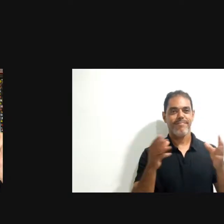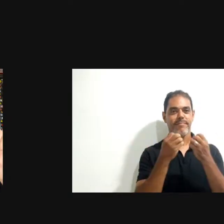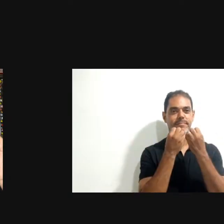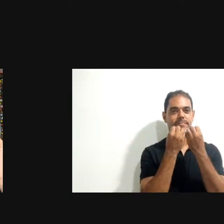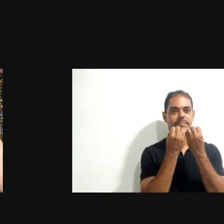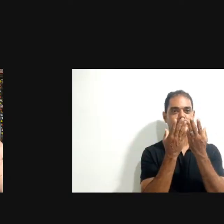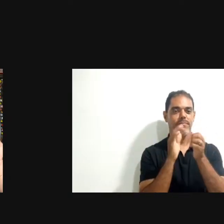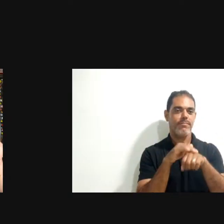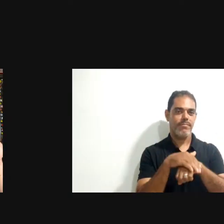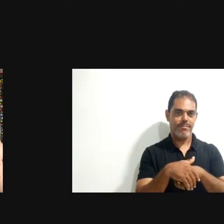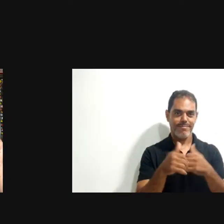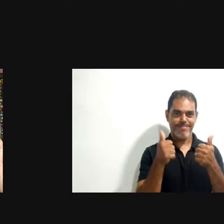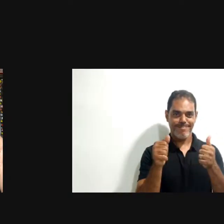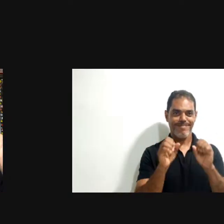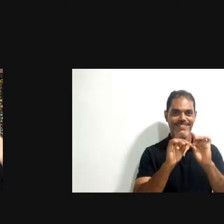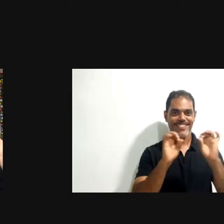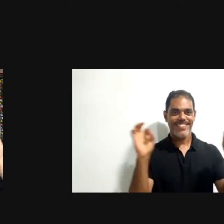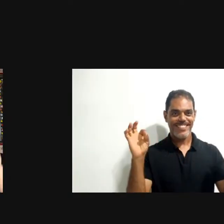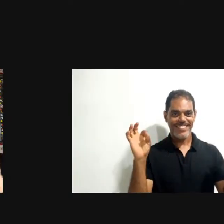E aí, meu amigo?